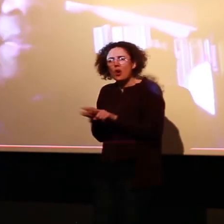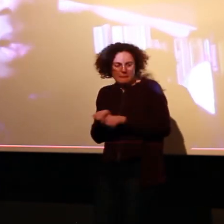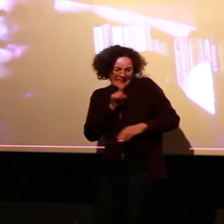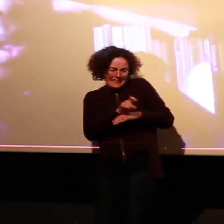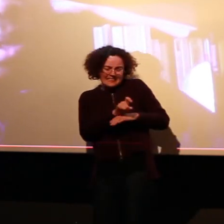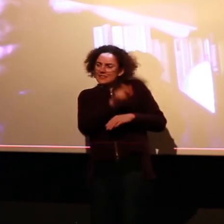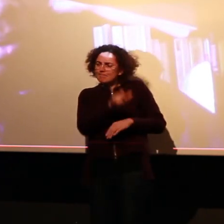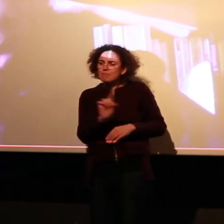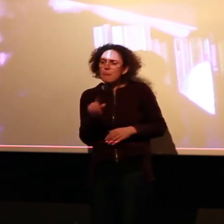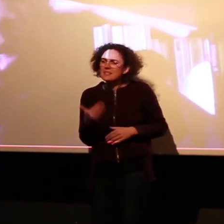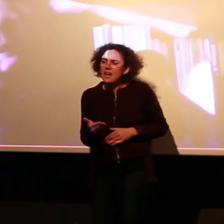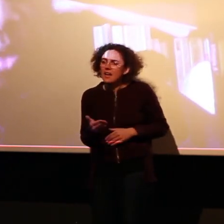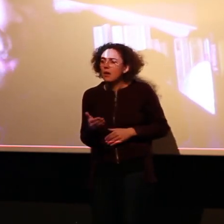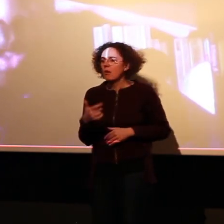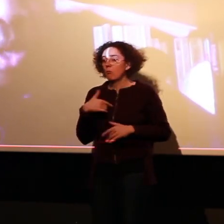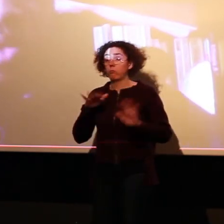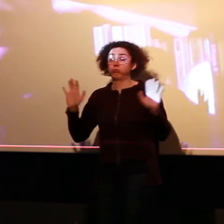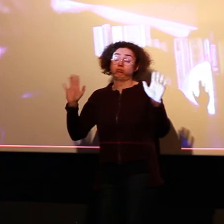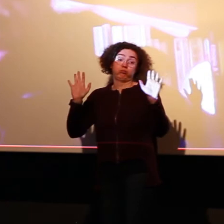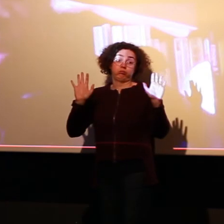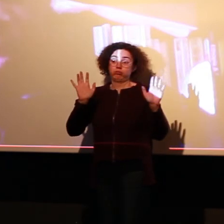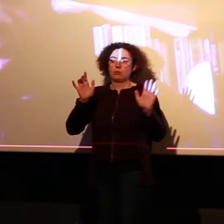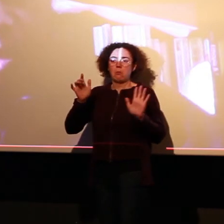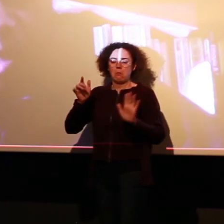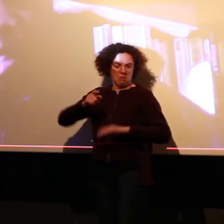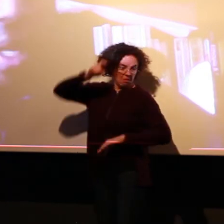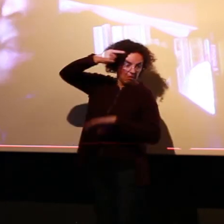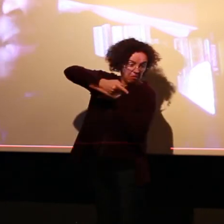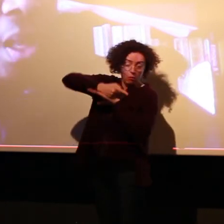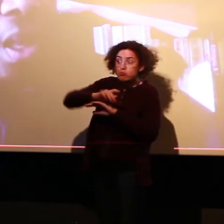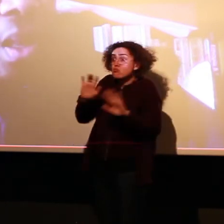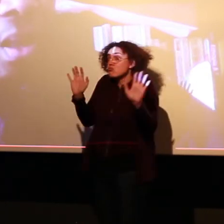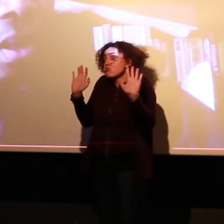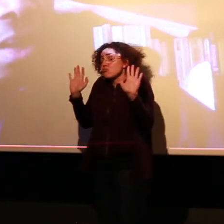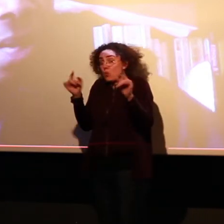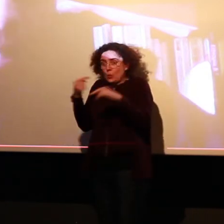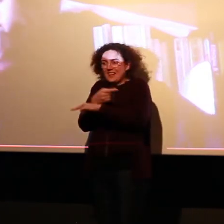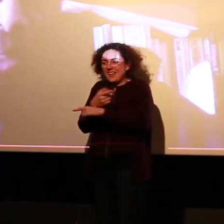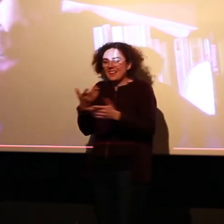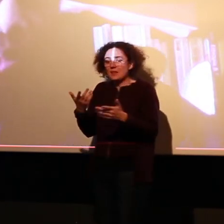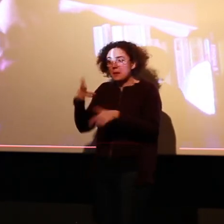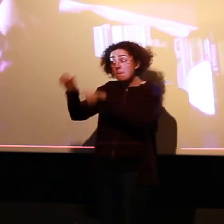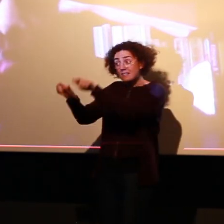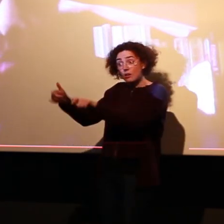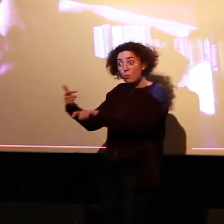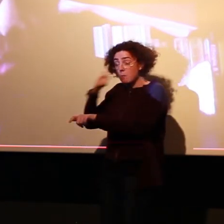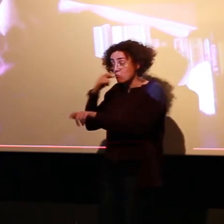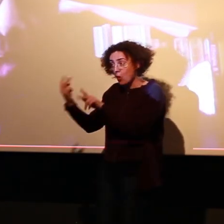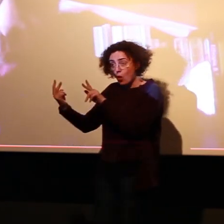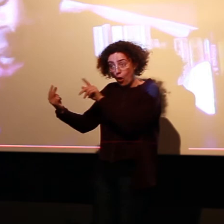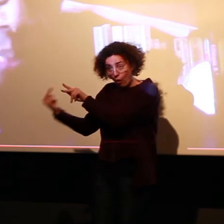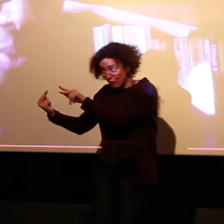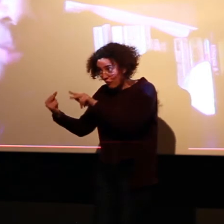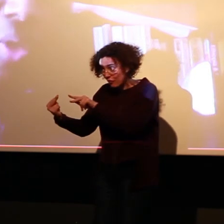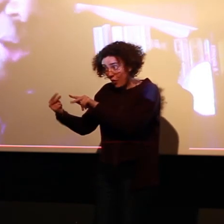portrait. Loin de moi l'idée de porter un jugement sur ces amis-là. Et ces personnes étaient supposées donc rentrer dans leur